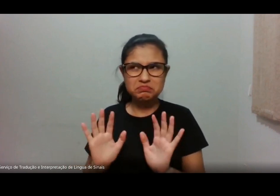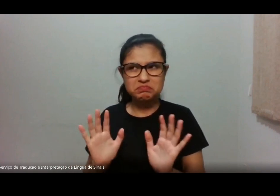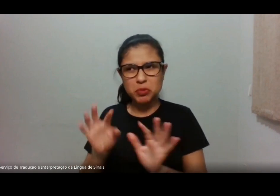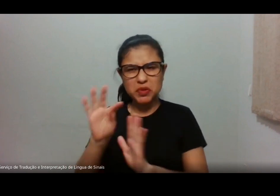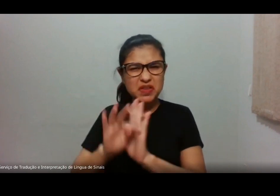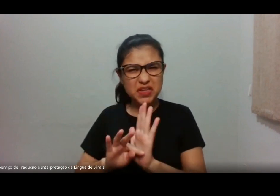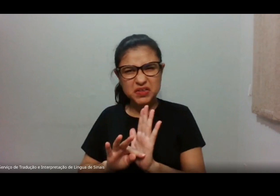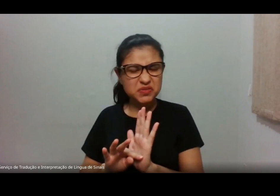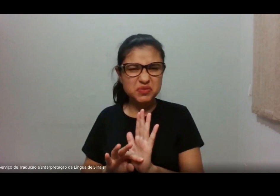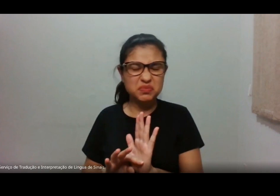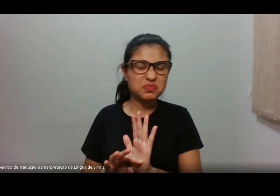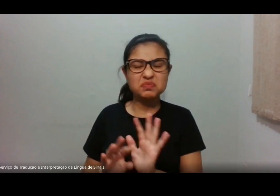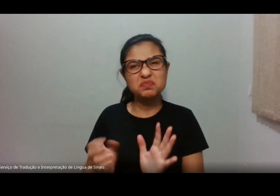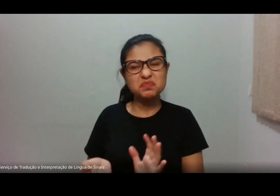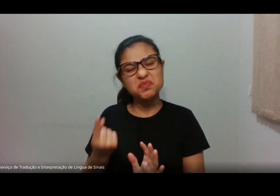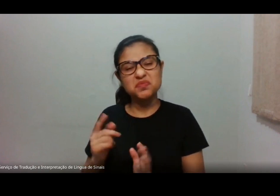Então, fim de citação.